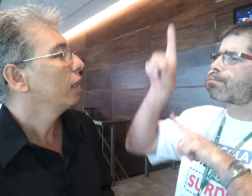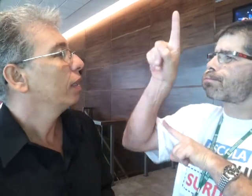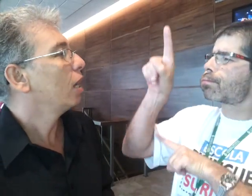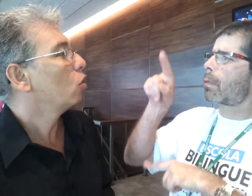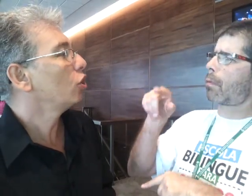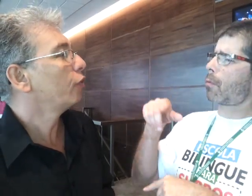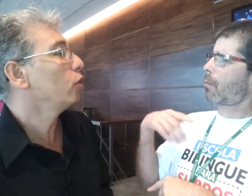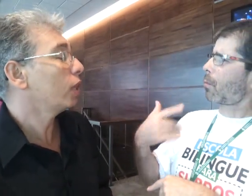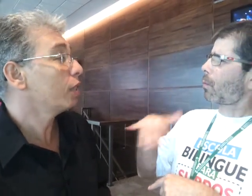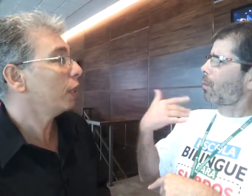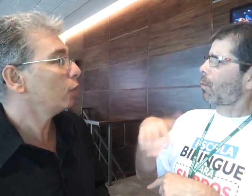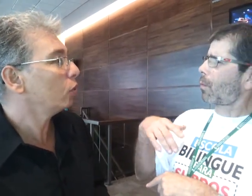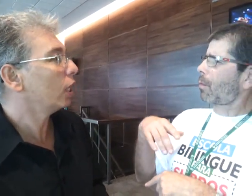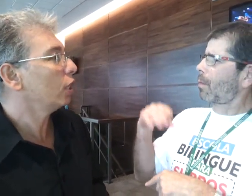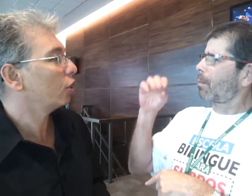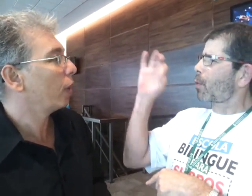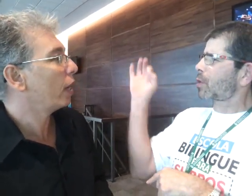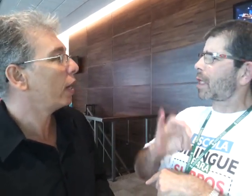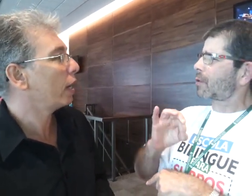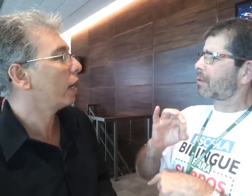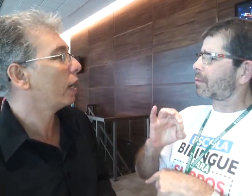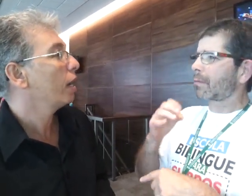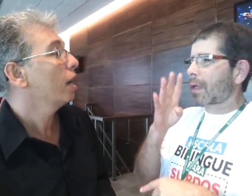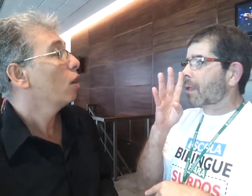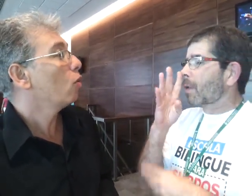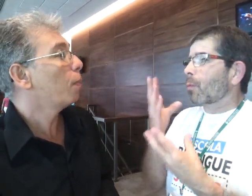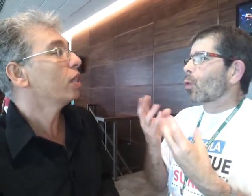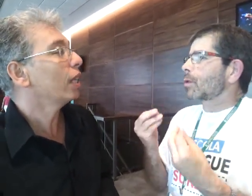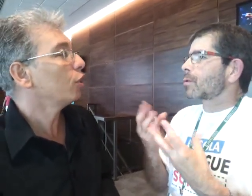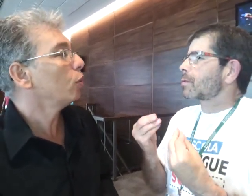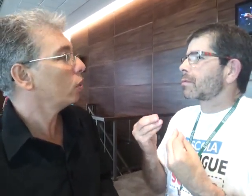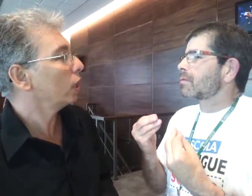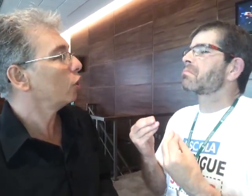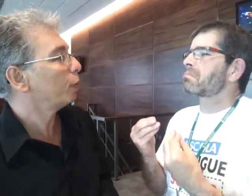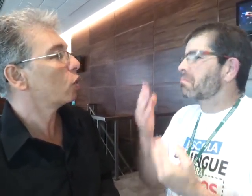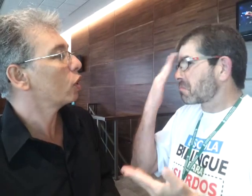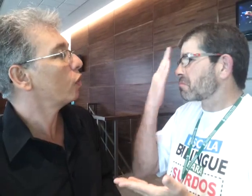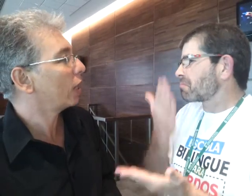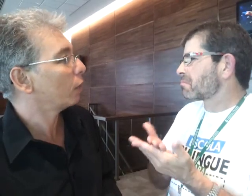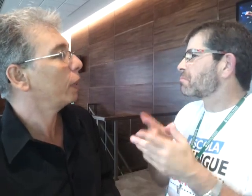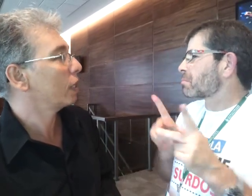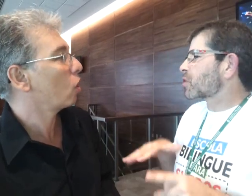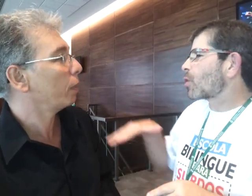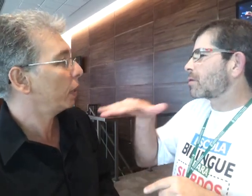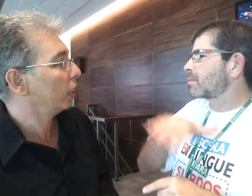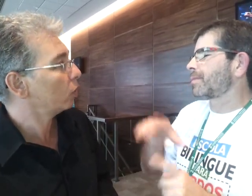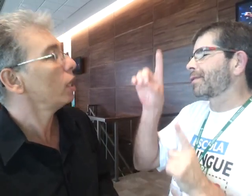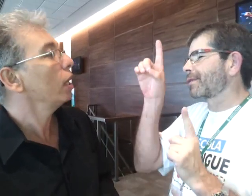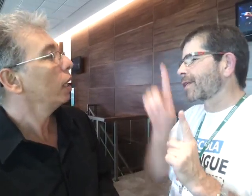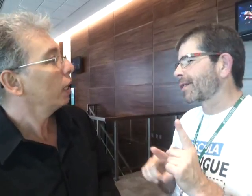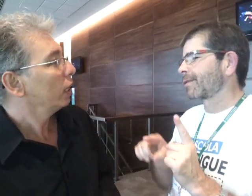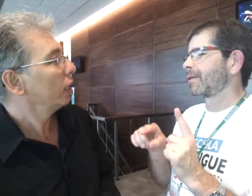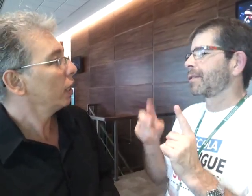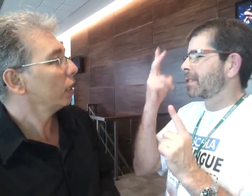Né? Hoje foi um crescimento muito grande. Uma porcentagem muito grande de pessoas votaram pela escola bilíngue e